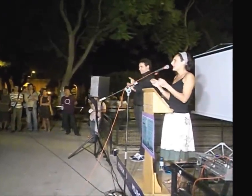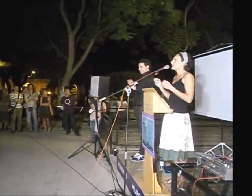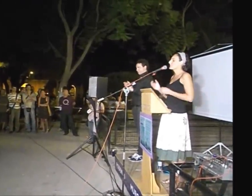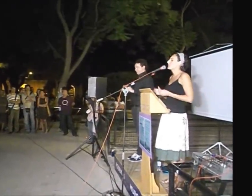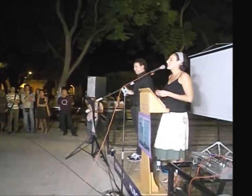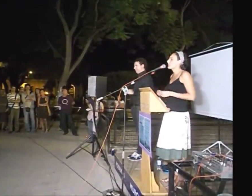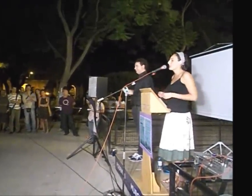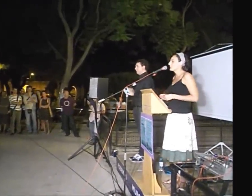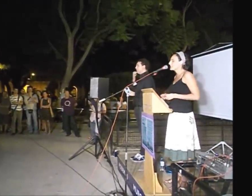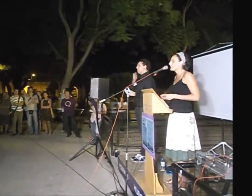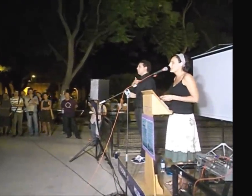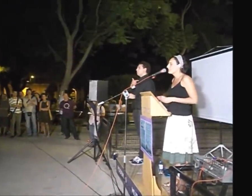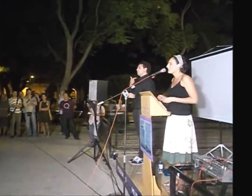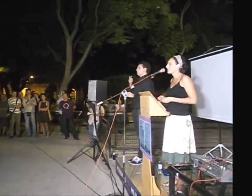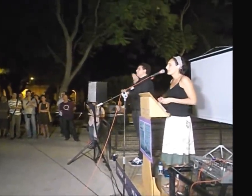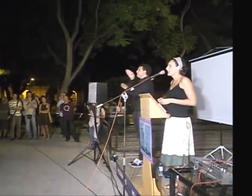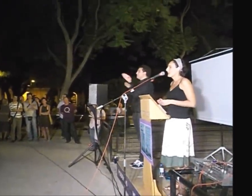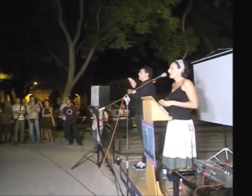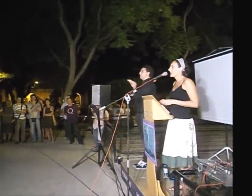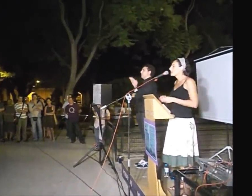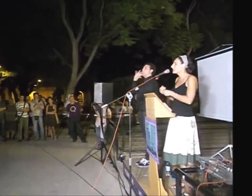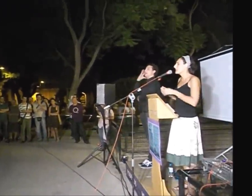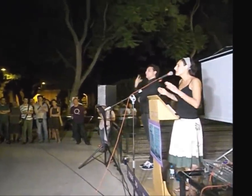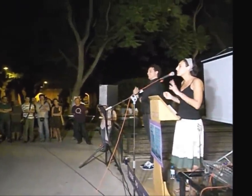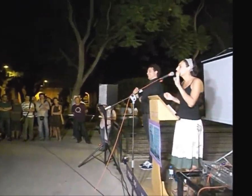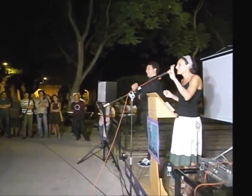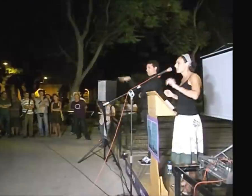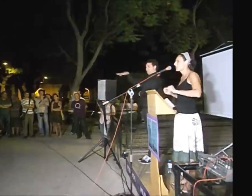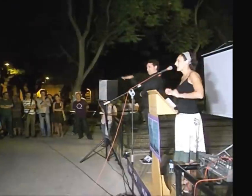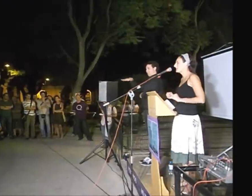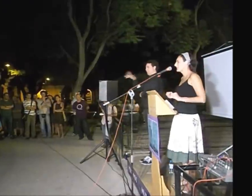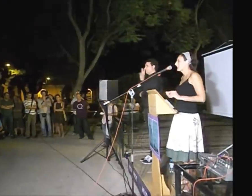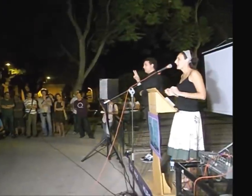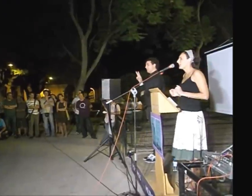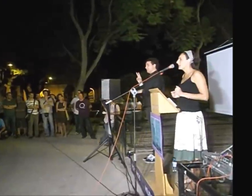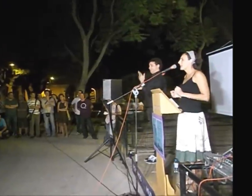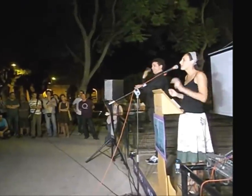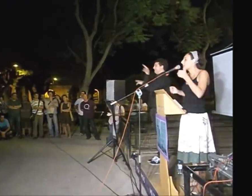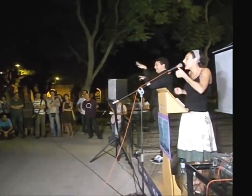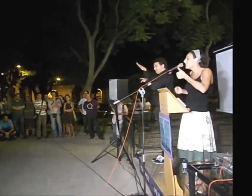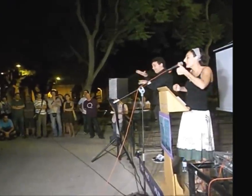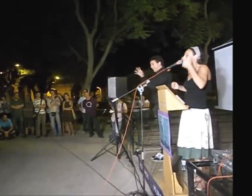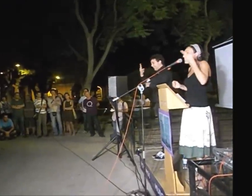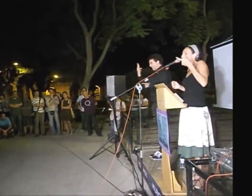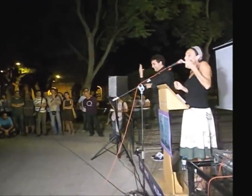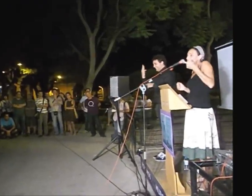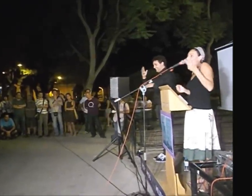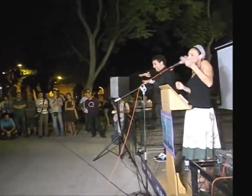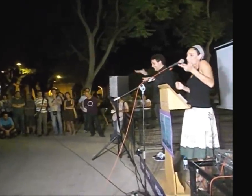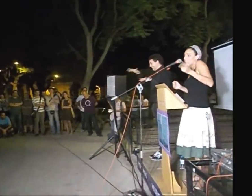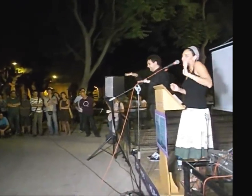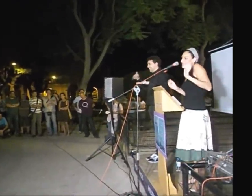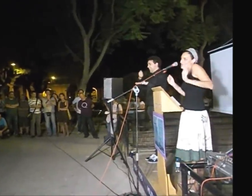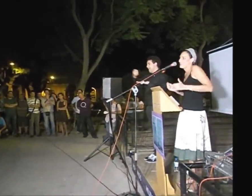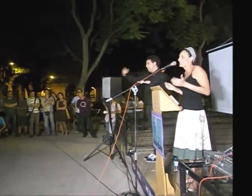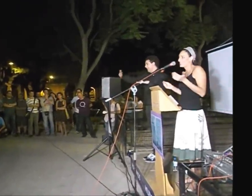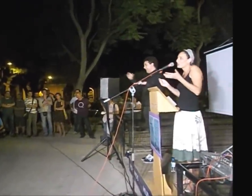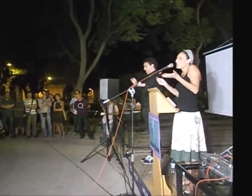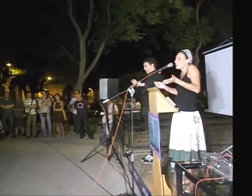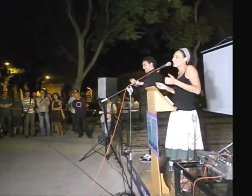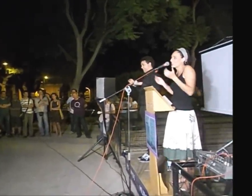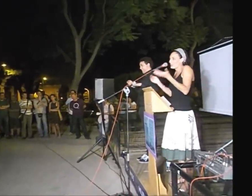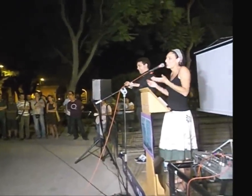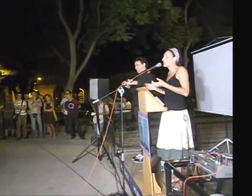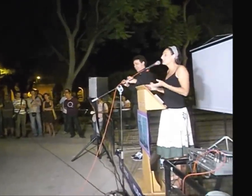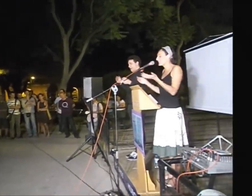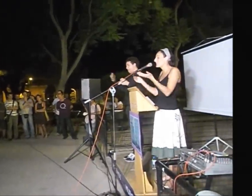Cuando entras en una zona palestina, aquello está dividido en tres zonas, la zona A, la zona B y la zona C. Es que es